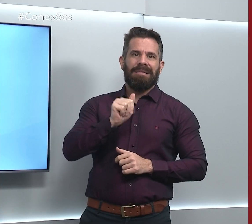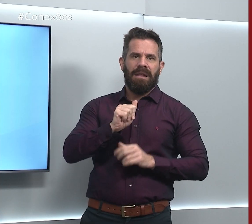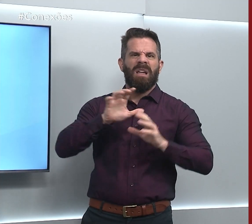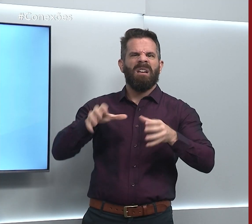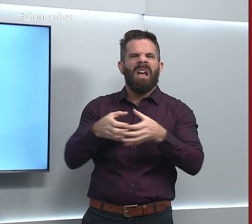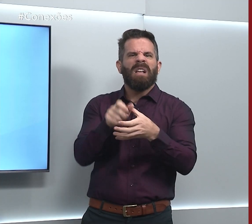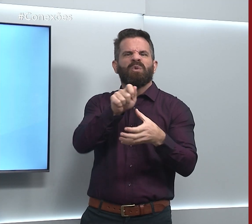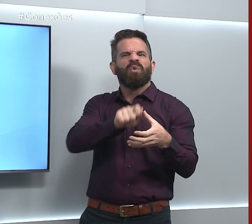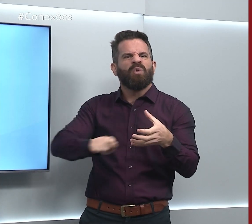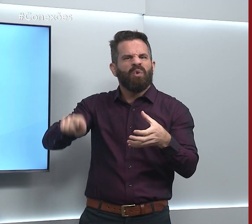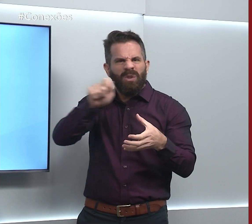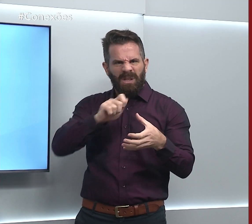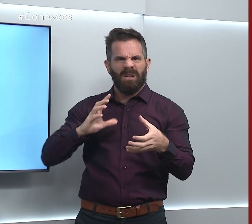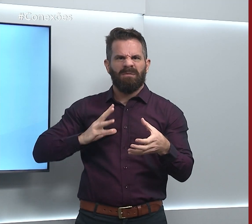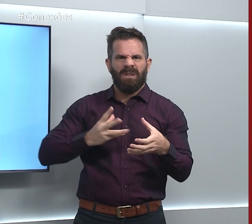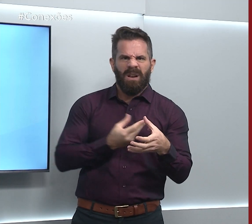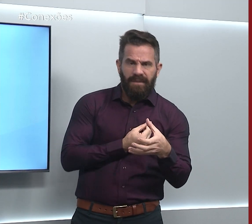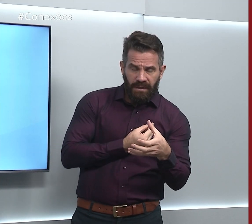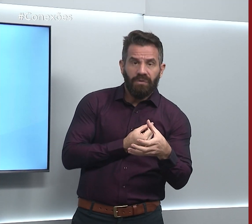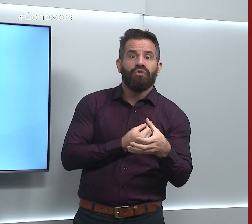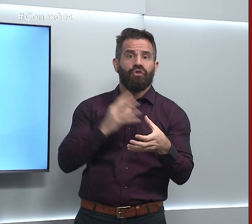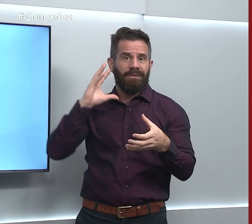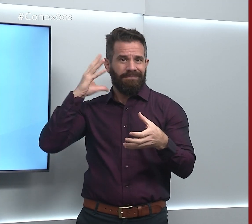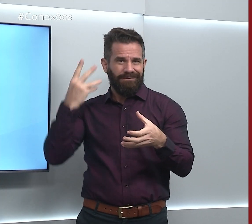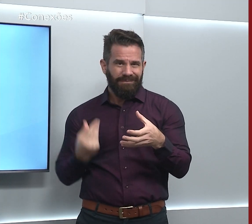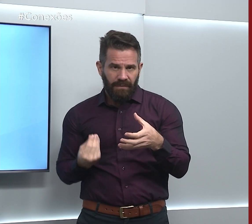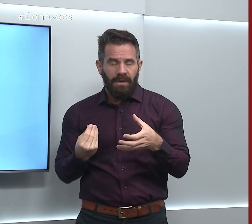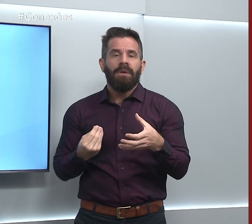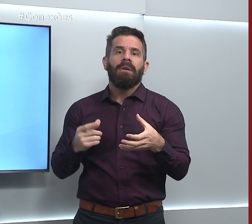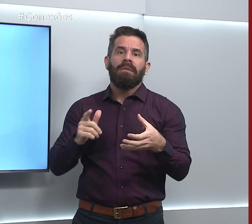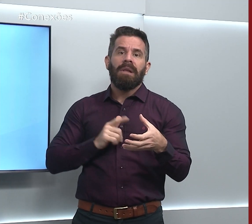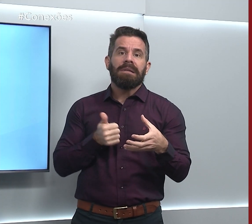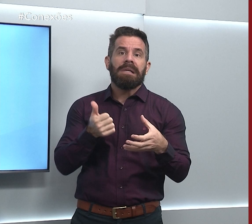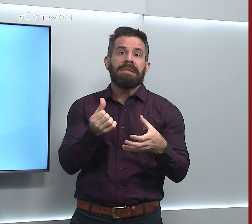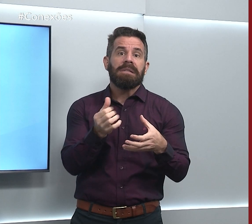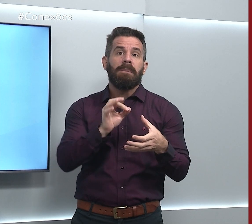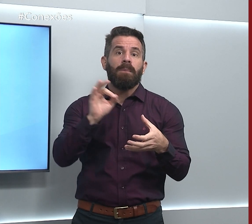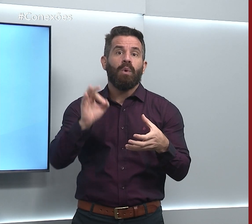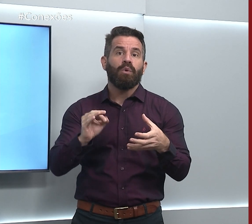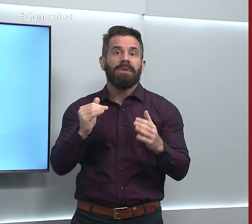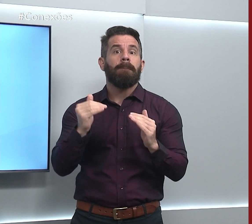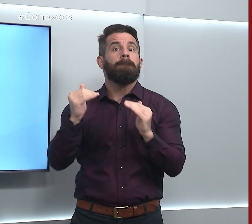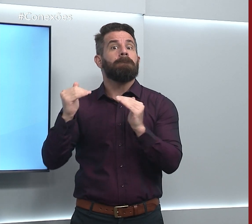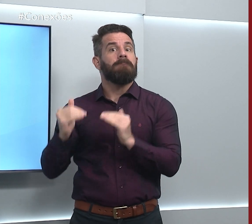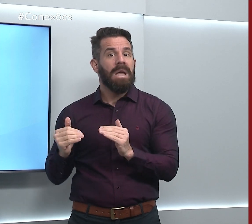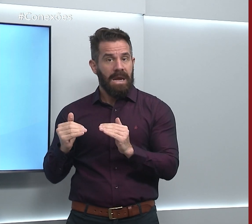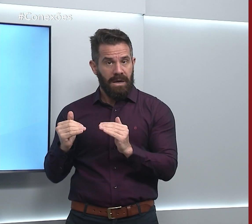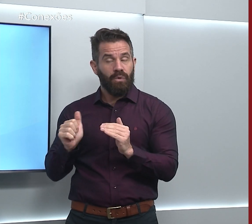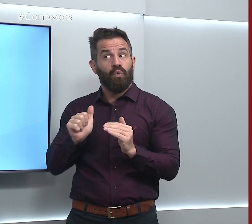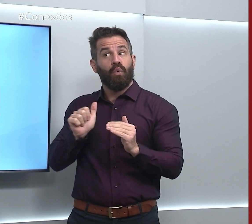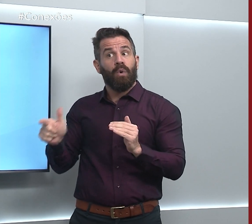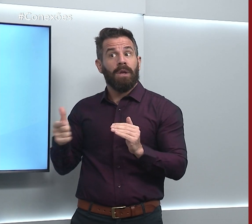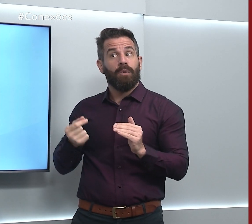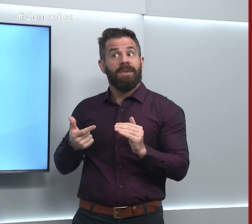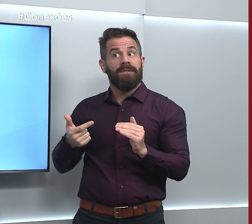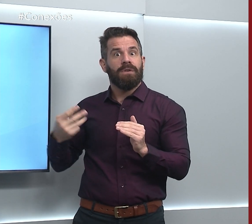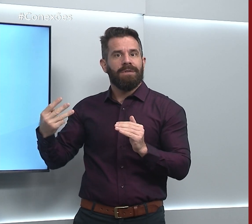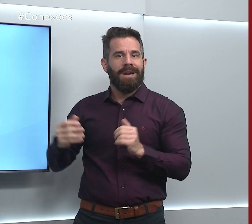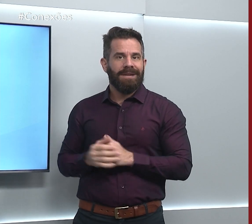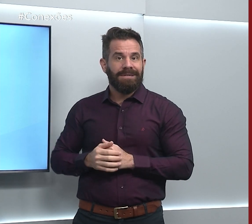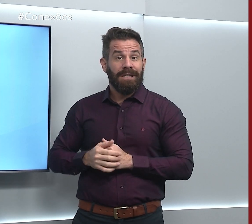segunda-feira, esse número é 16% menor do que o que foi registrado em 2023. Naquele ano,